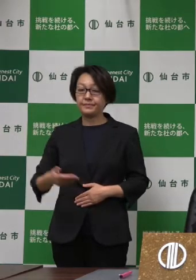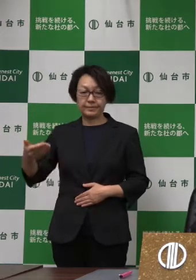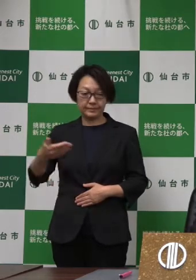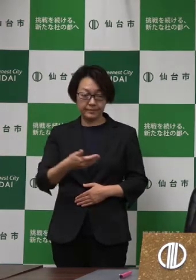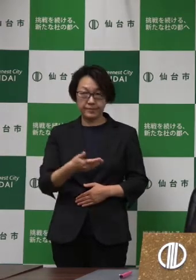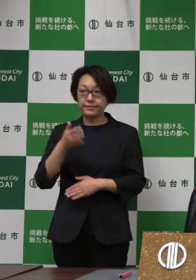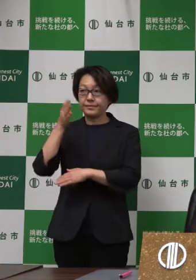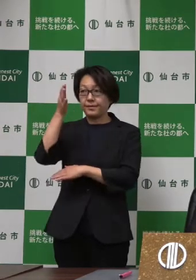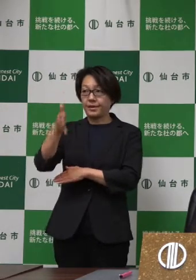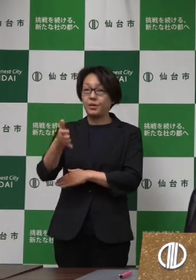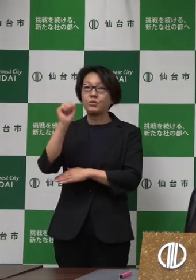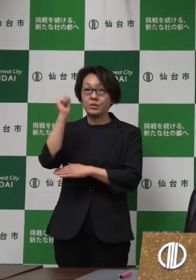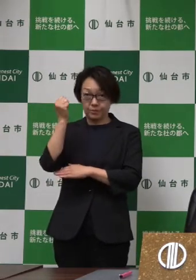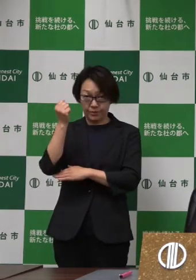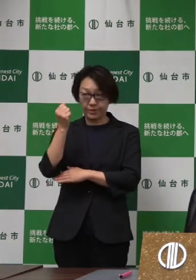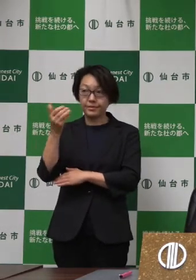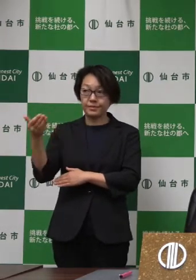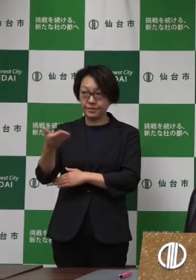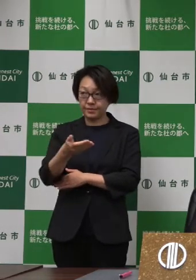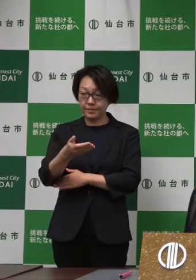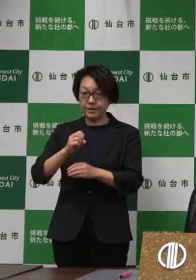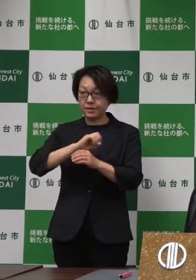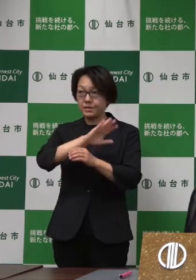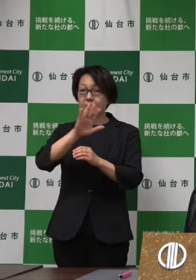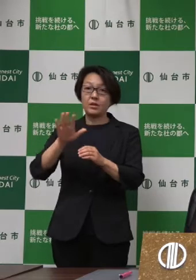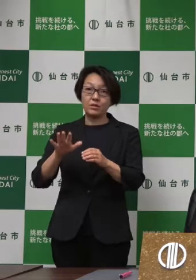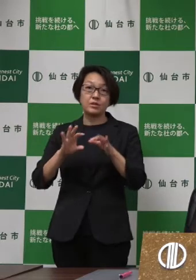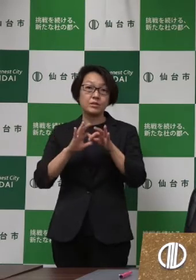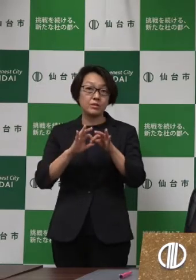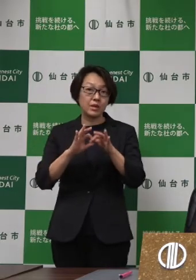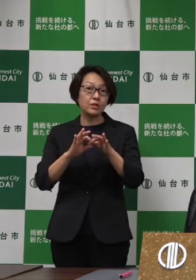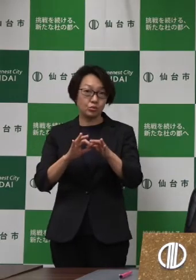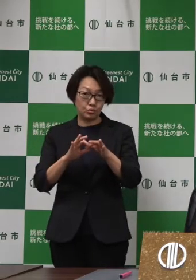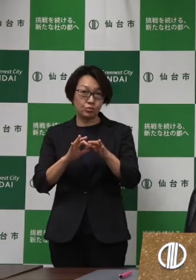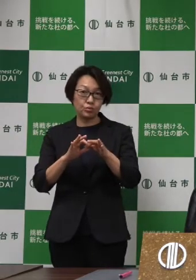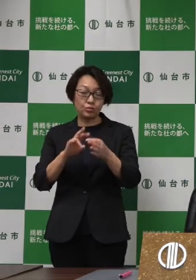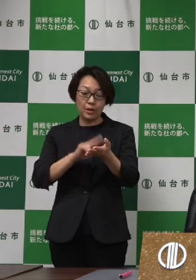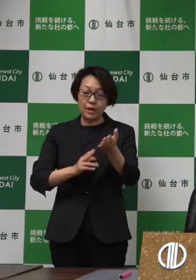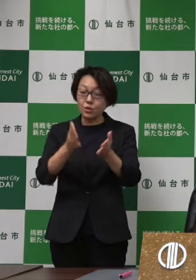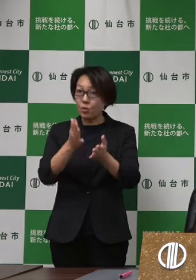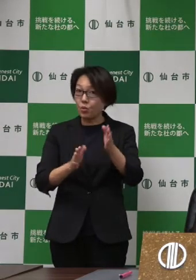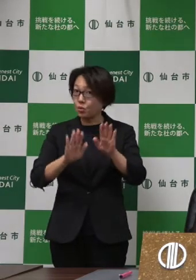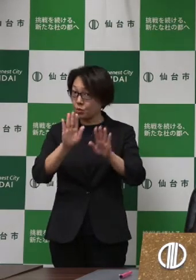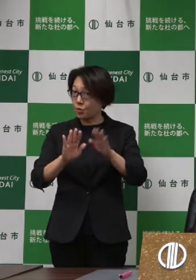科学新報の小川です。新型コロナウイルスに関しての療養の状況なんですけ